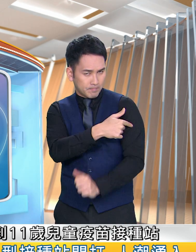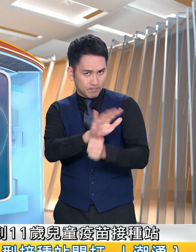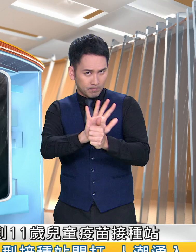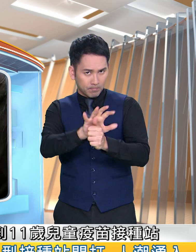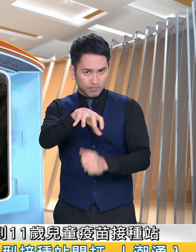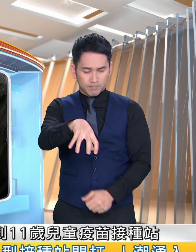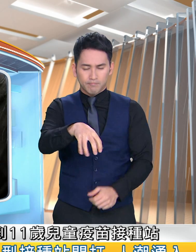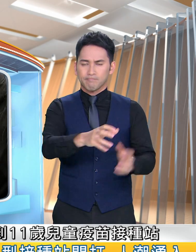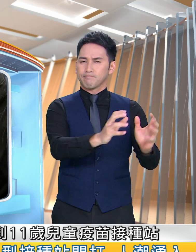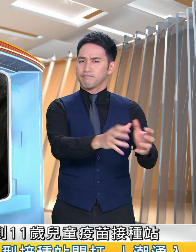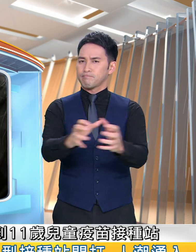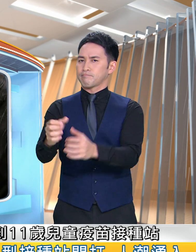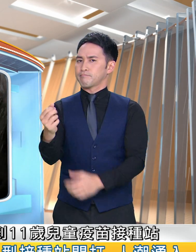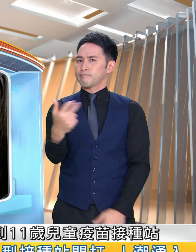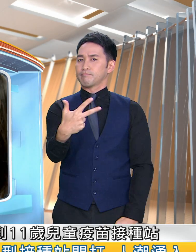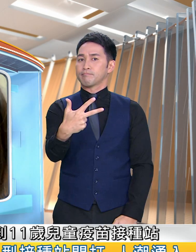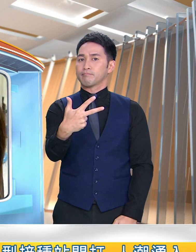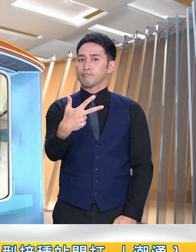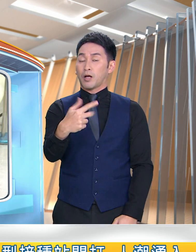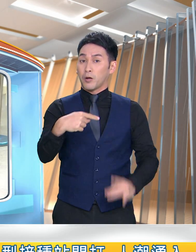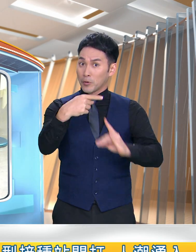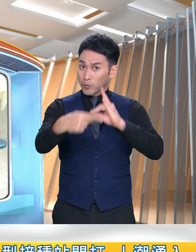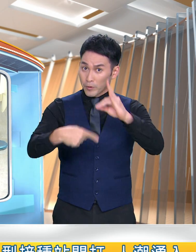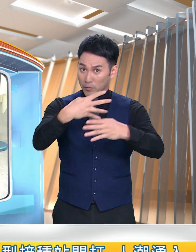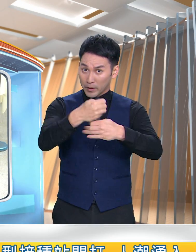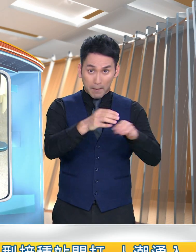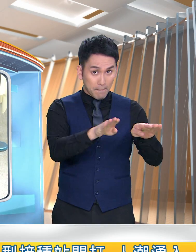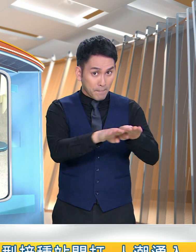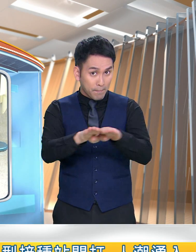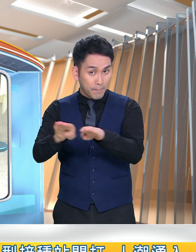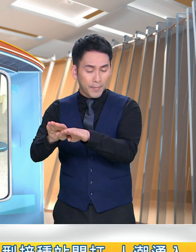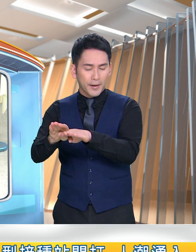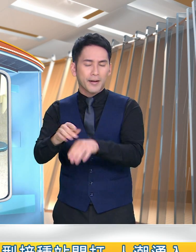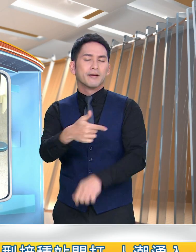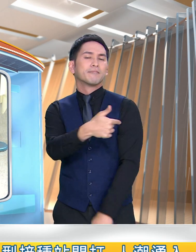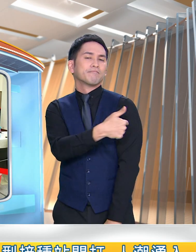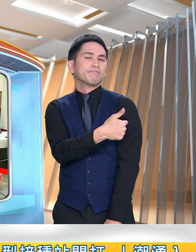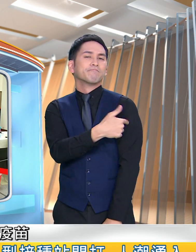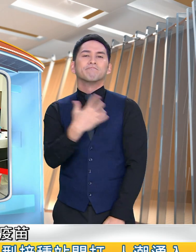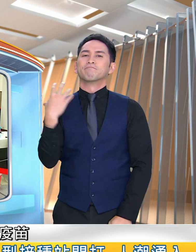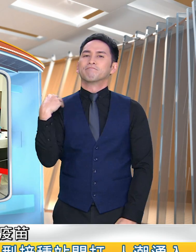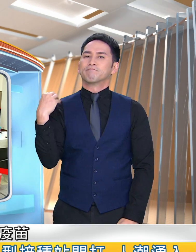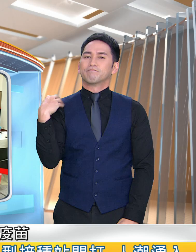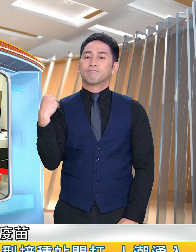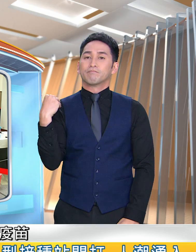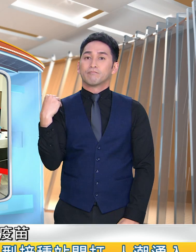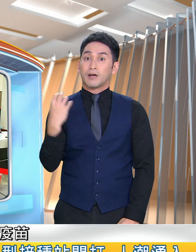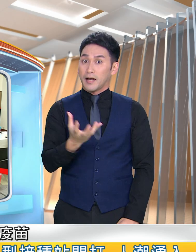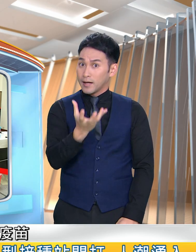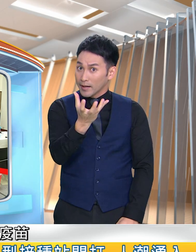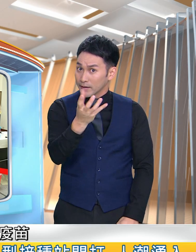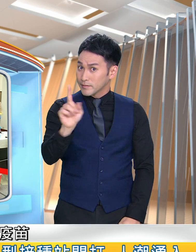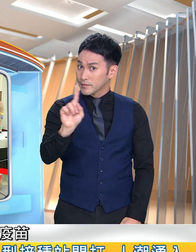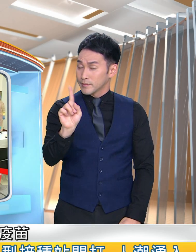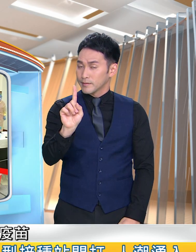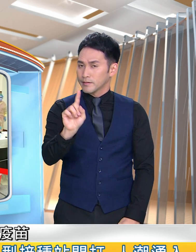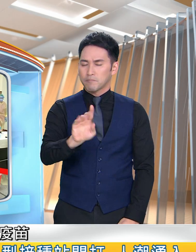站。端午连假也不休息，主要是提供辉瑞BNT疫苗。